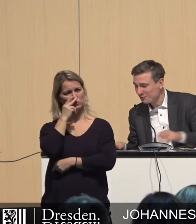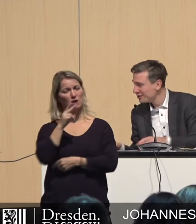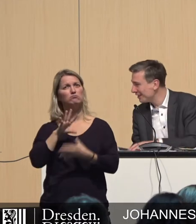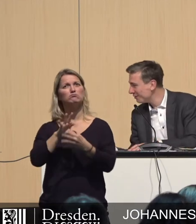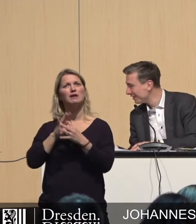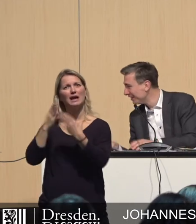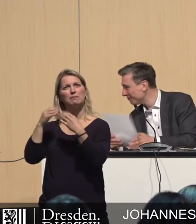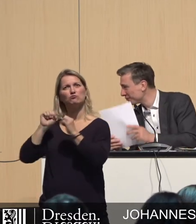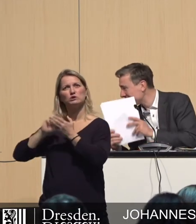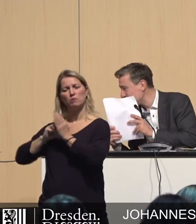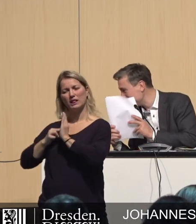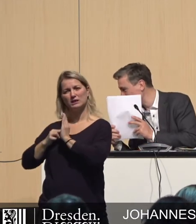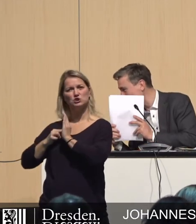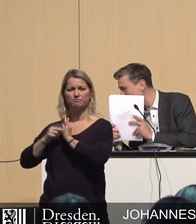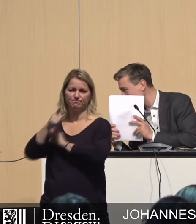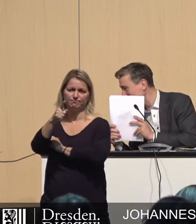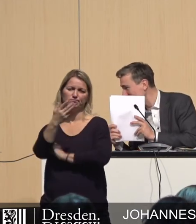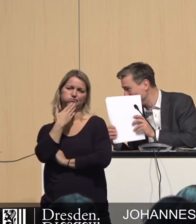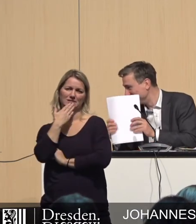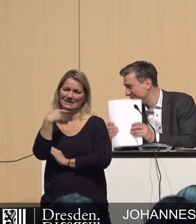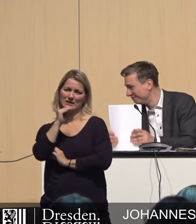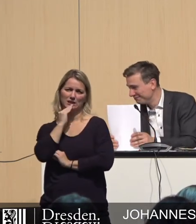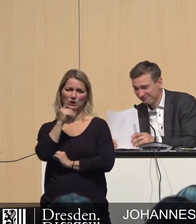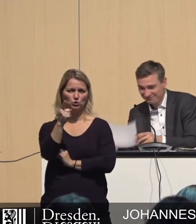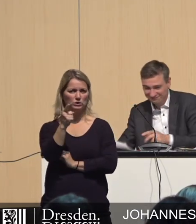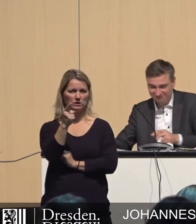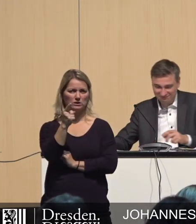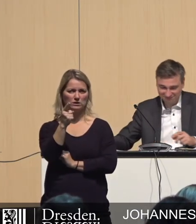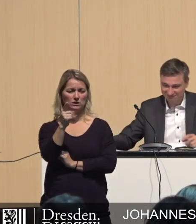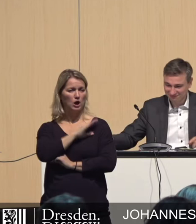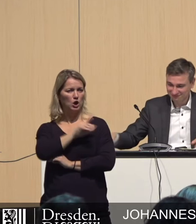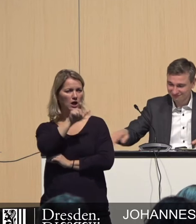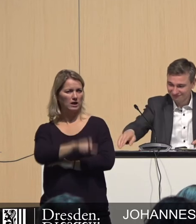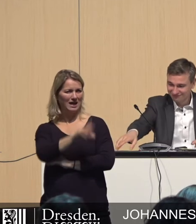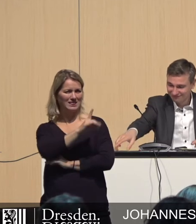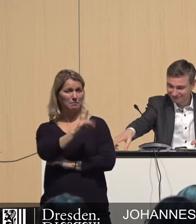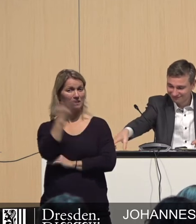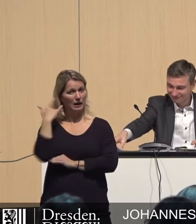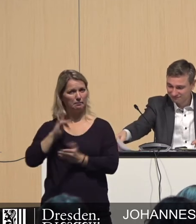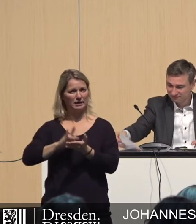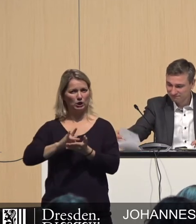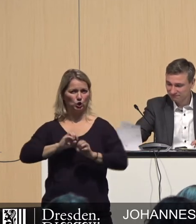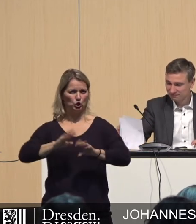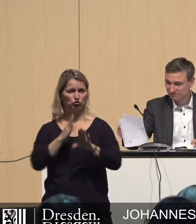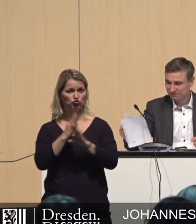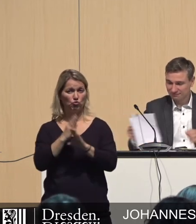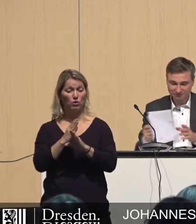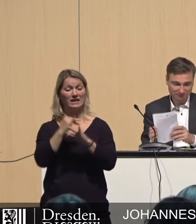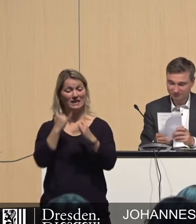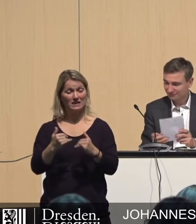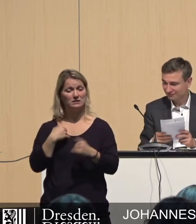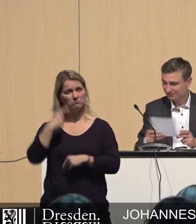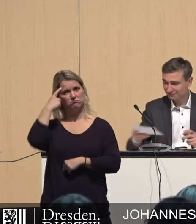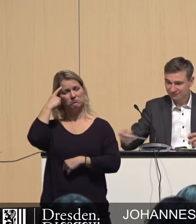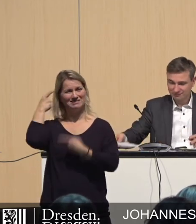klimaschutzpolitischer Sicht, eben nicht ausreichend. Wie der Kollege Deppe begründet hat, müssen wir uns jetzt das Ziel